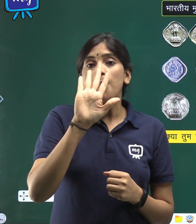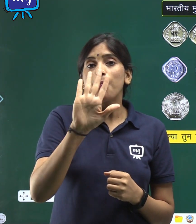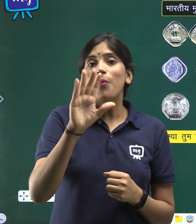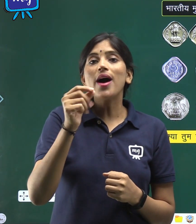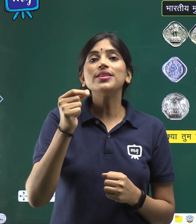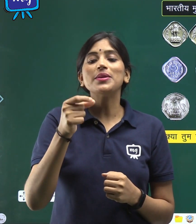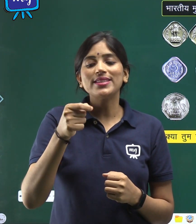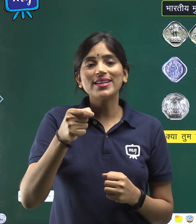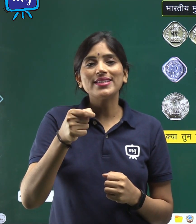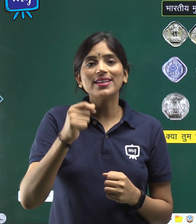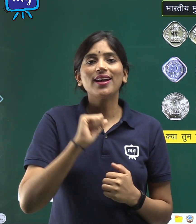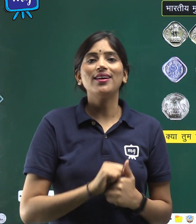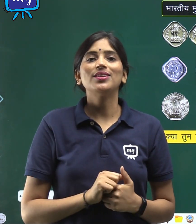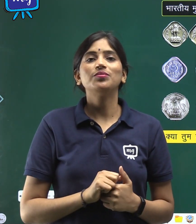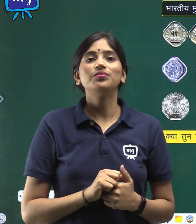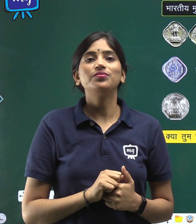5 पैसे का सिक्का,